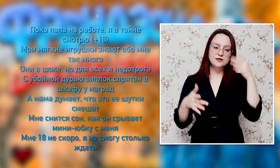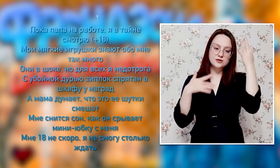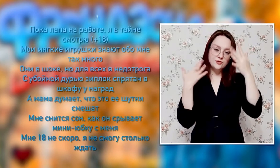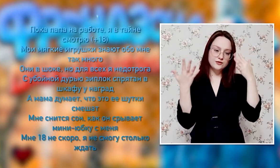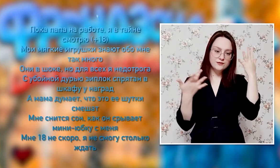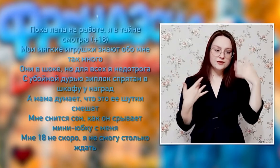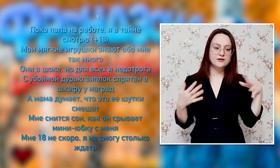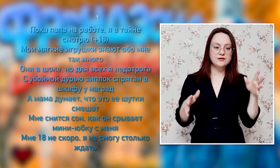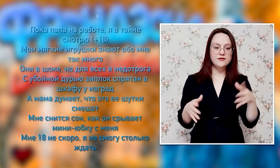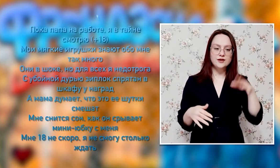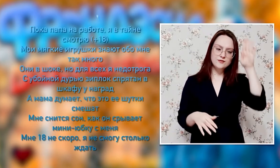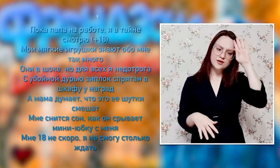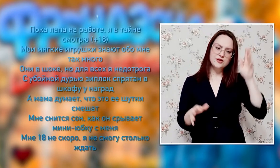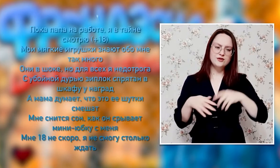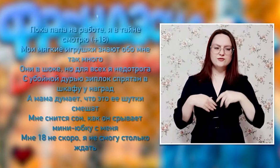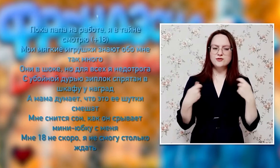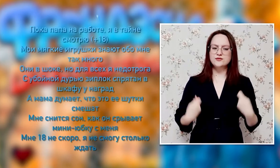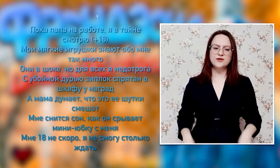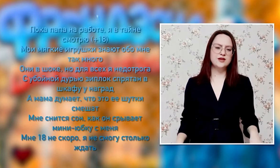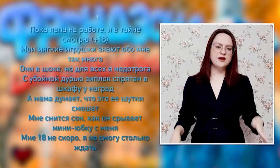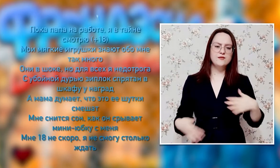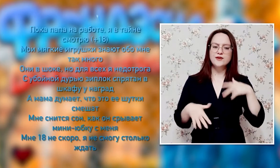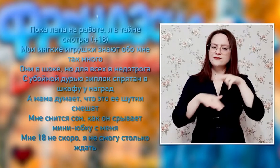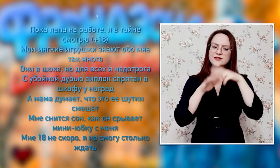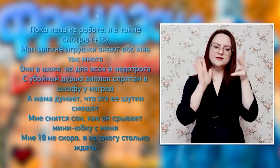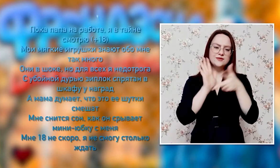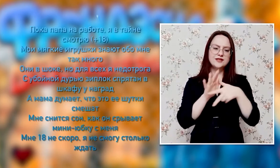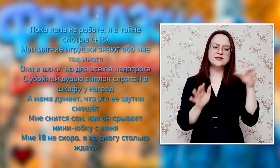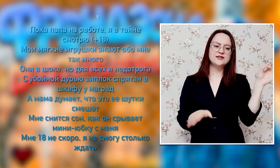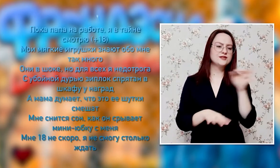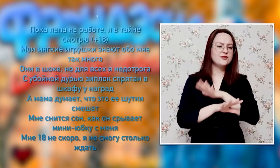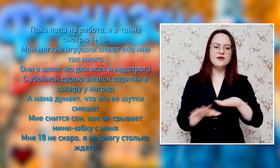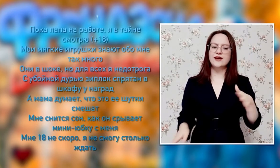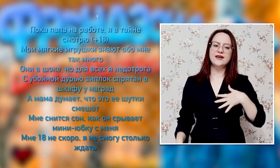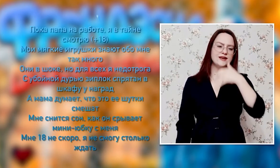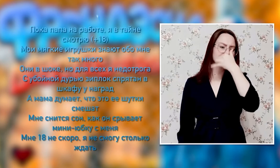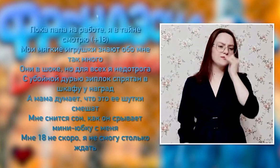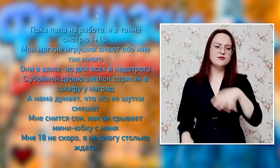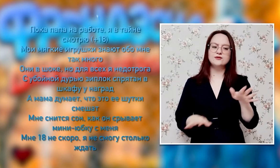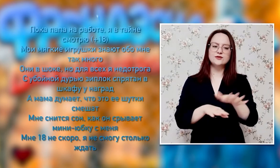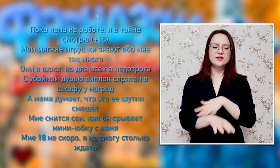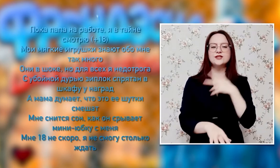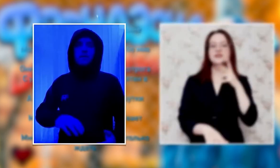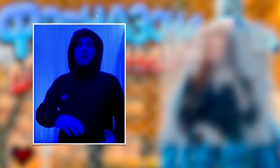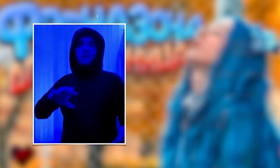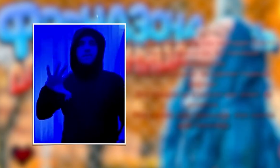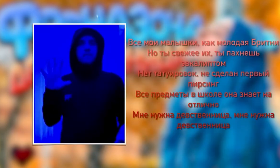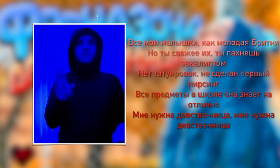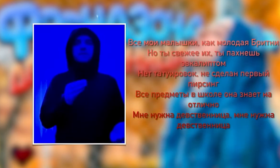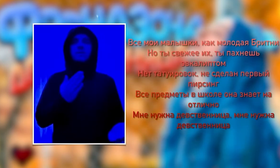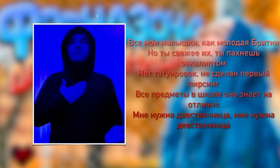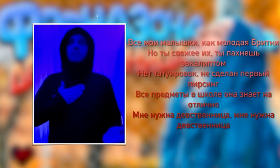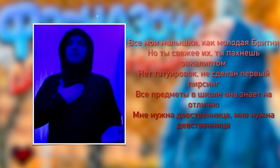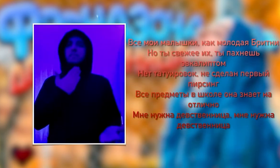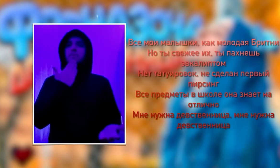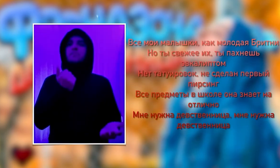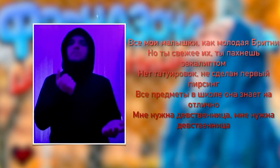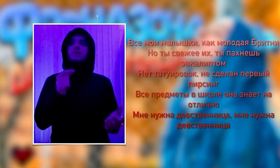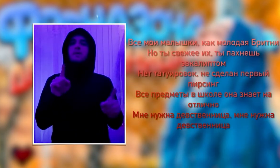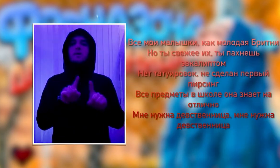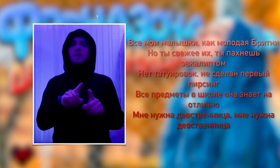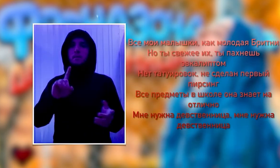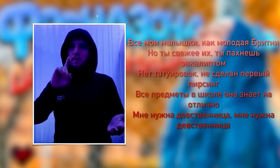смешат. Мне снится сон, как он срывает мини-юбку с меня. Мне 18, не скоро, и не смогу столько ждать. Все мои